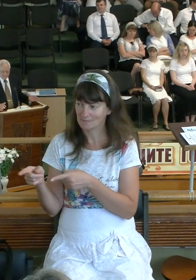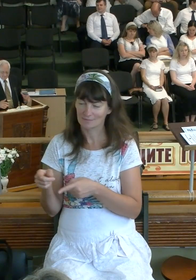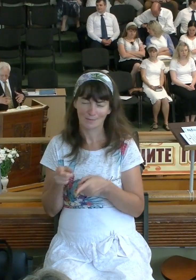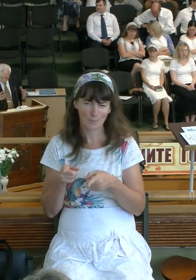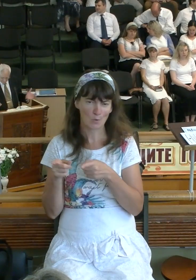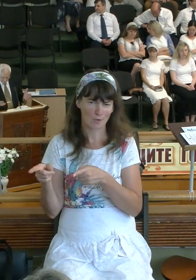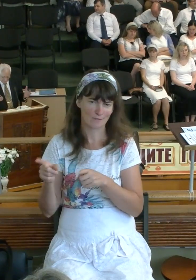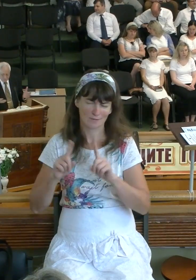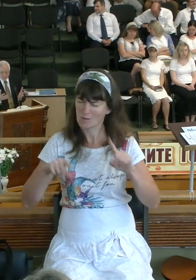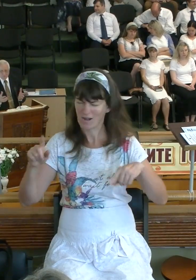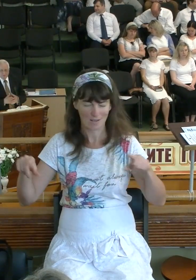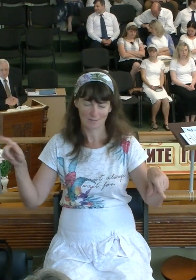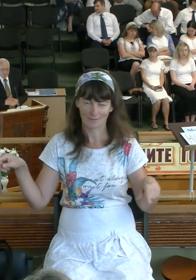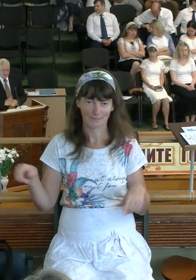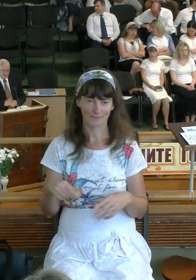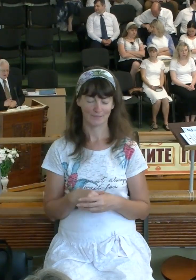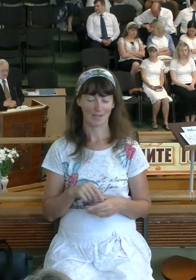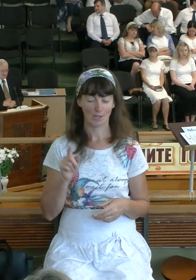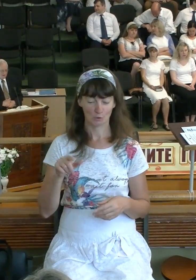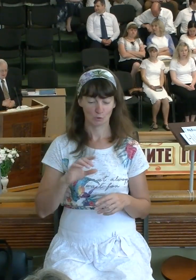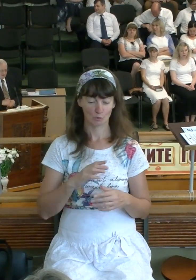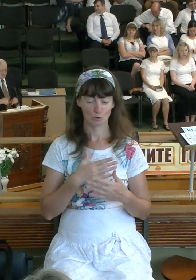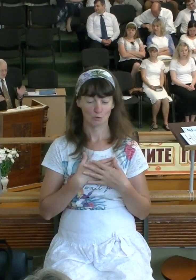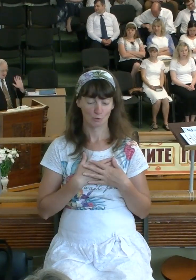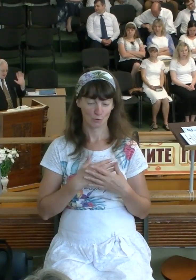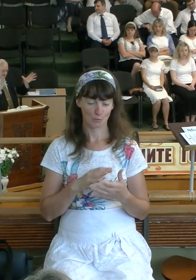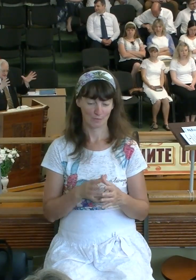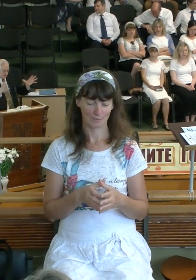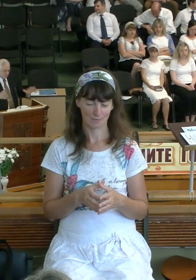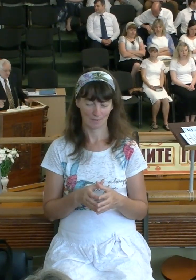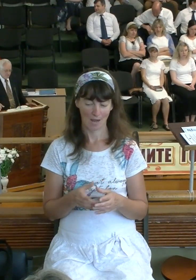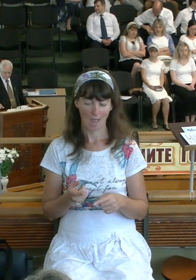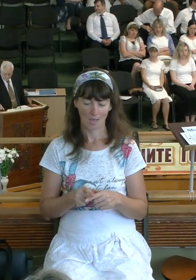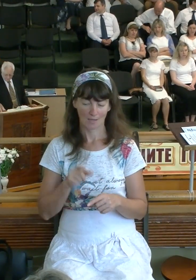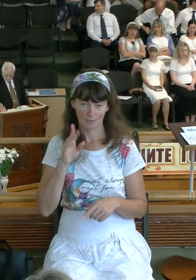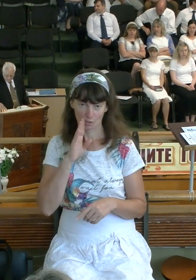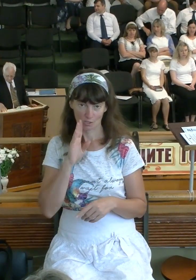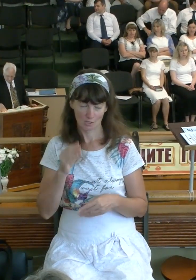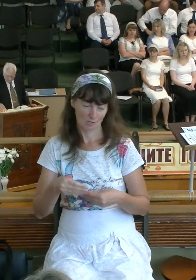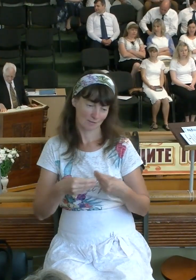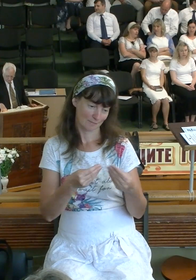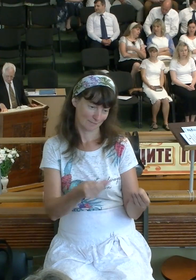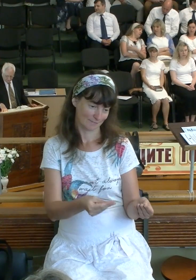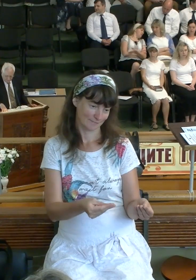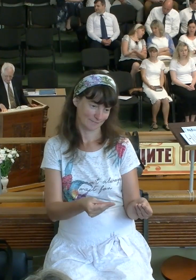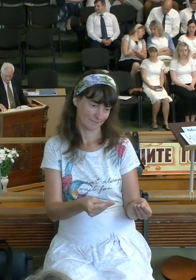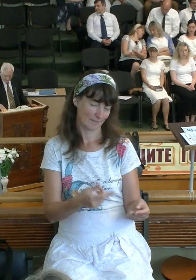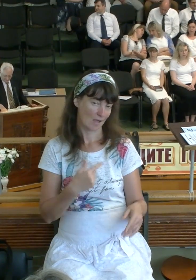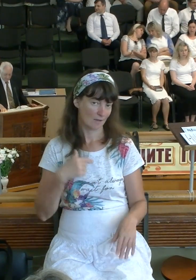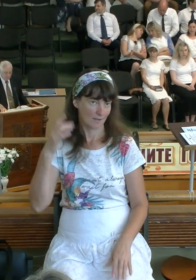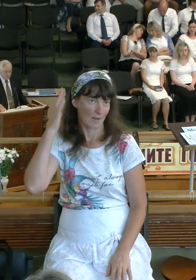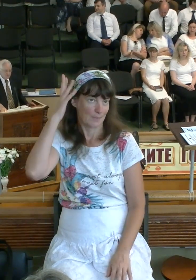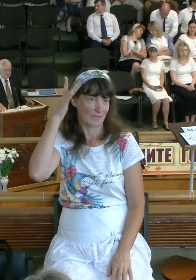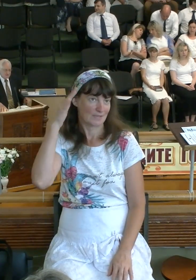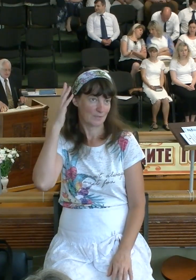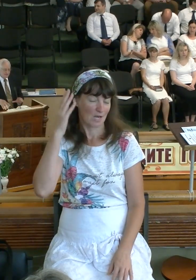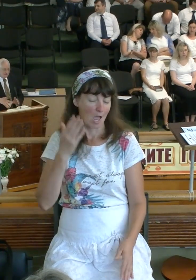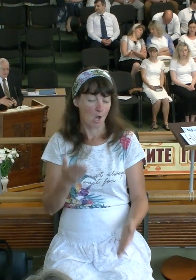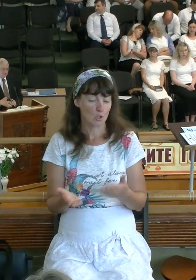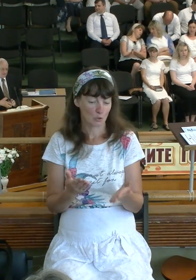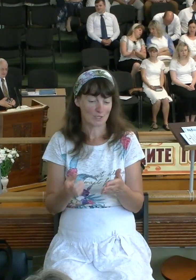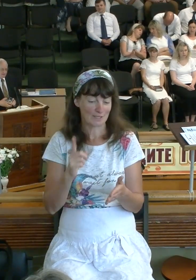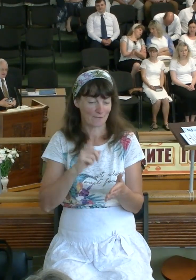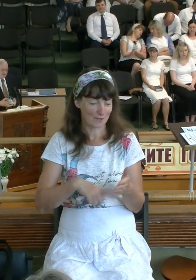Знаете, тот, что любит мир, они принесли нам. Но я подумал, если разберут